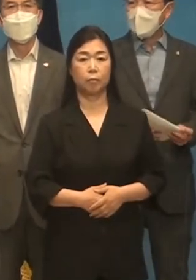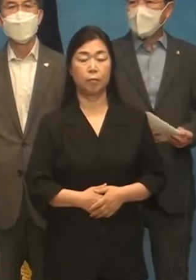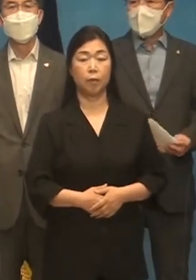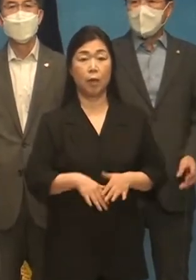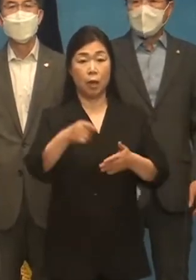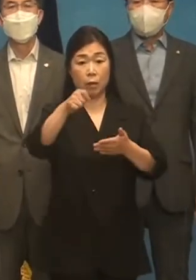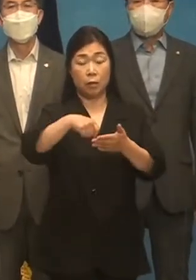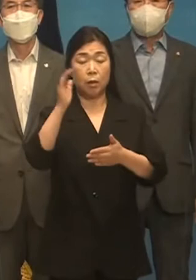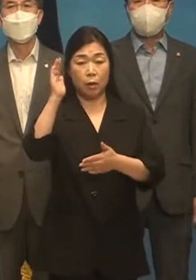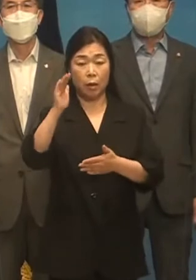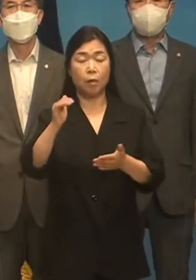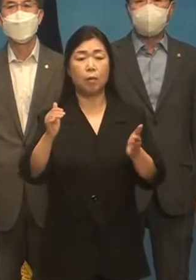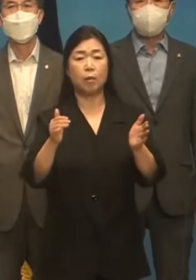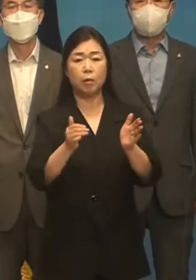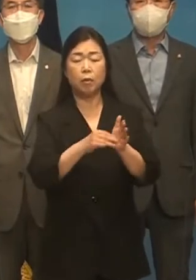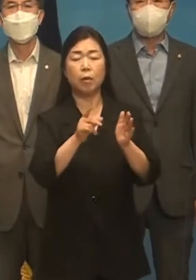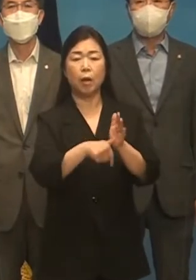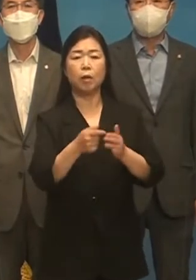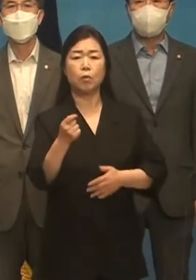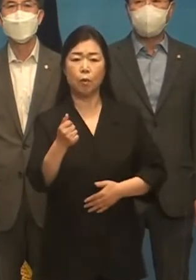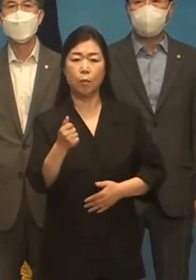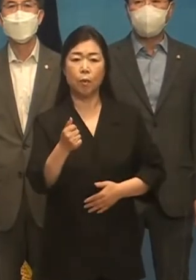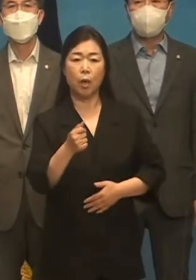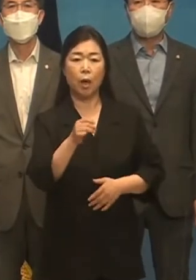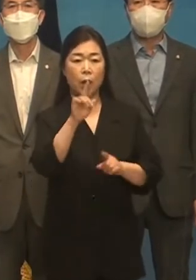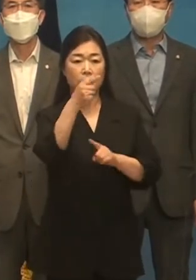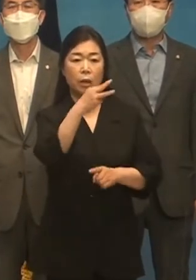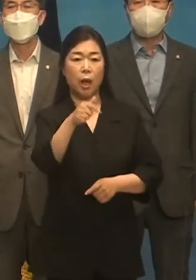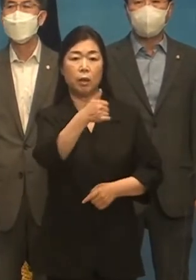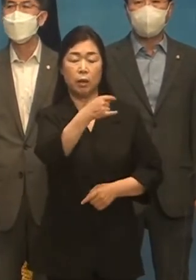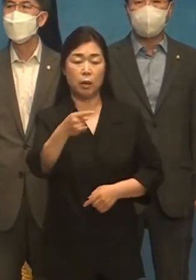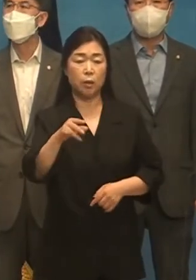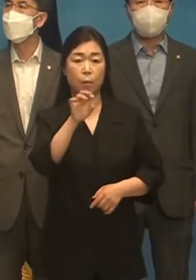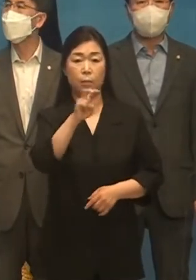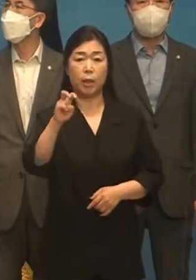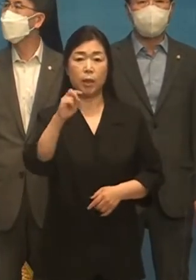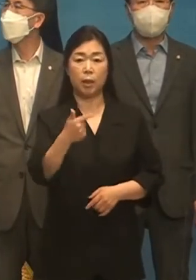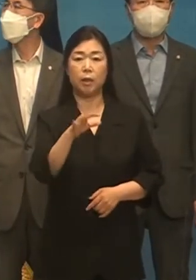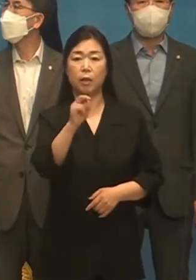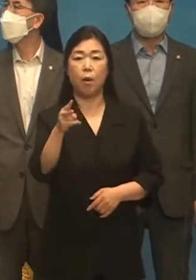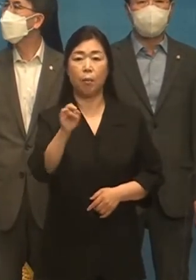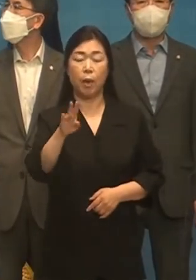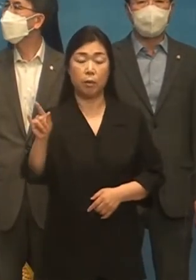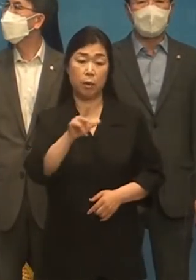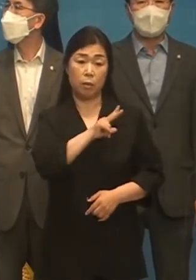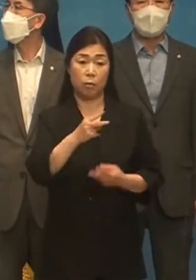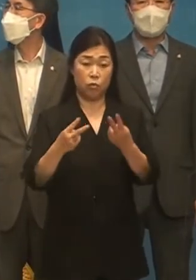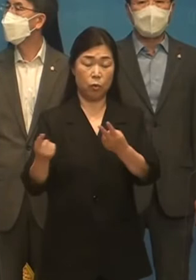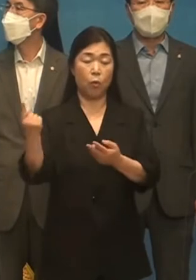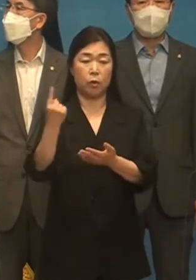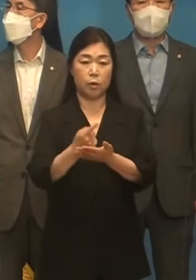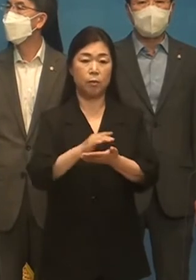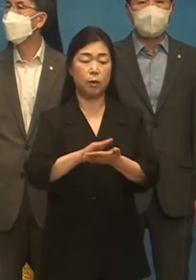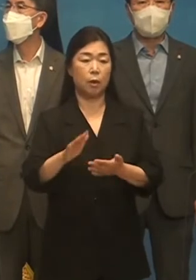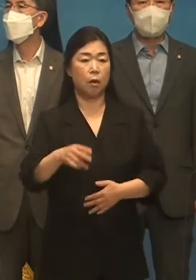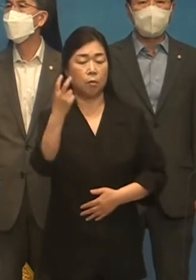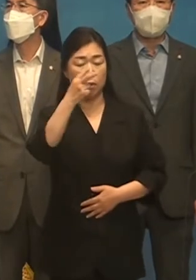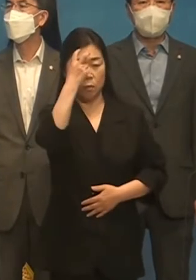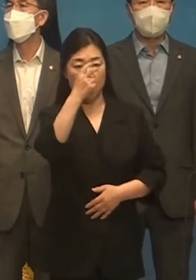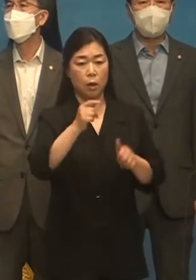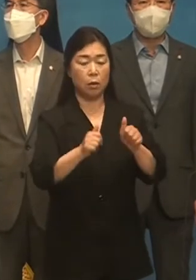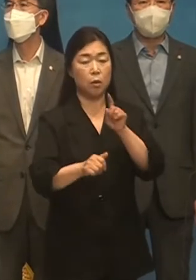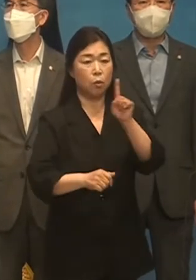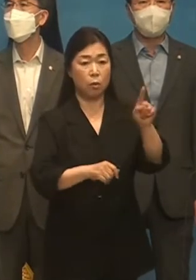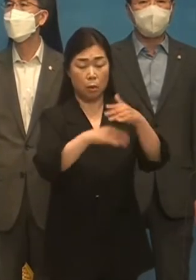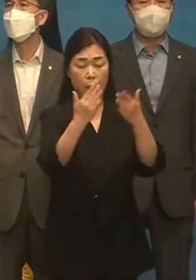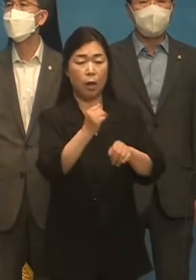이제 기자회견 말중에 이탄희 의원님, 그리고 이명배 의원님도 참석해 주셨습니다. 검찰은 수사와 기소를